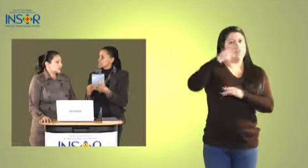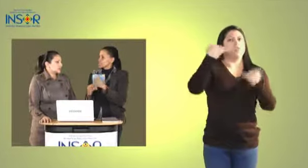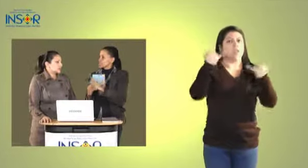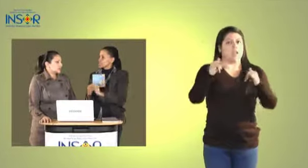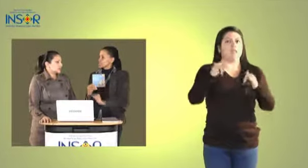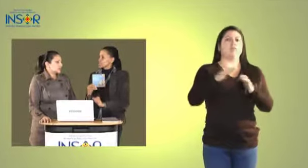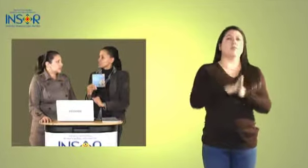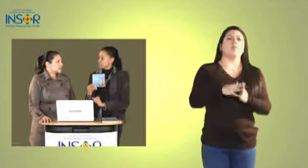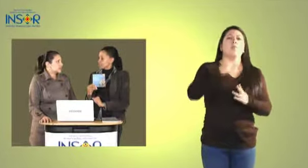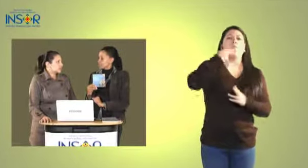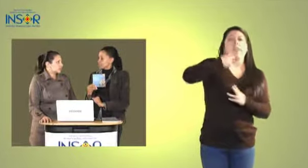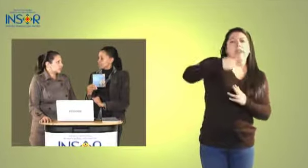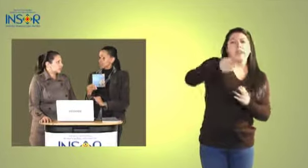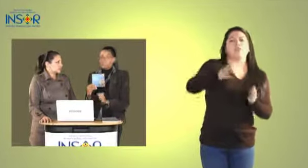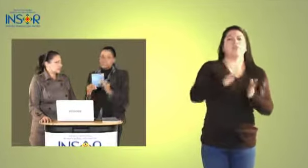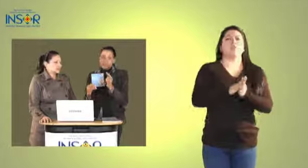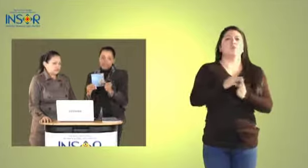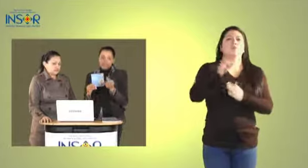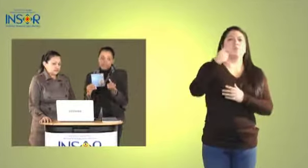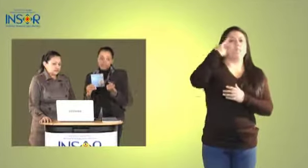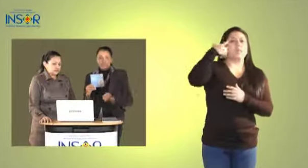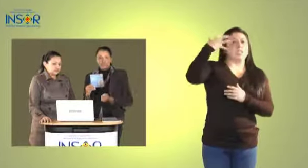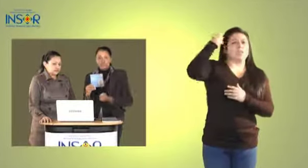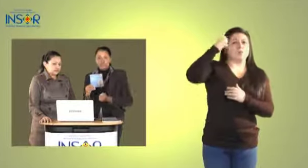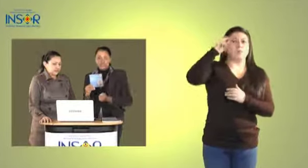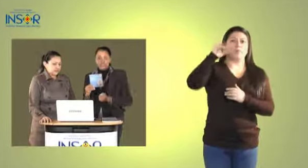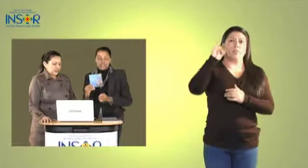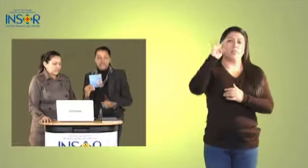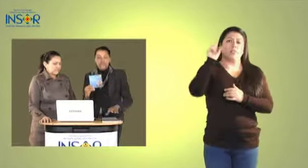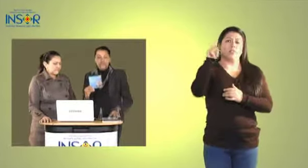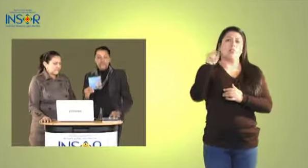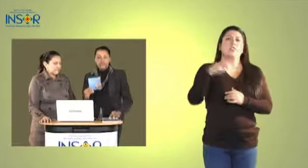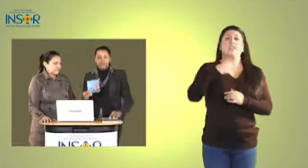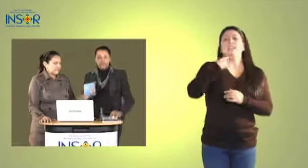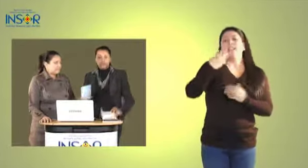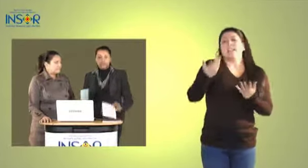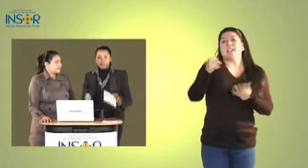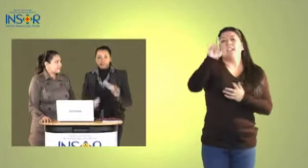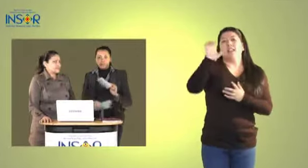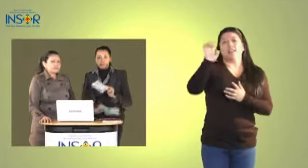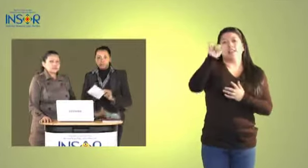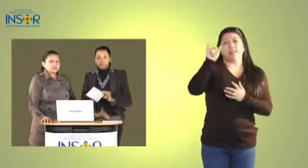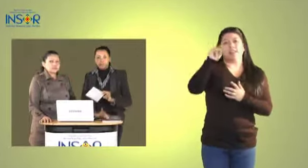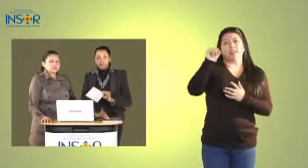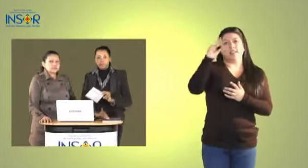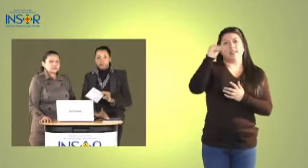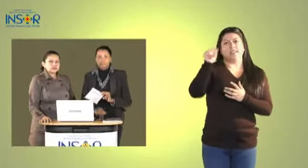y leyendas, y están los cuentos clásicos, que es importante para los estudiantes sordos.